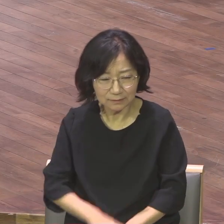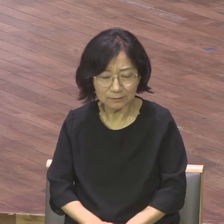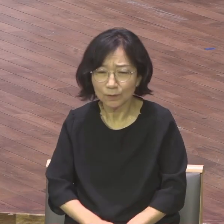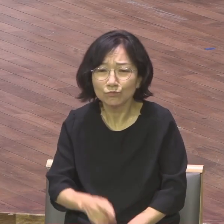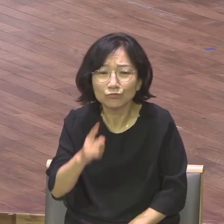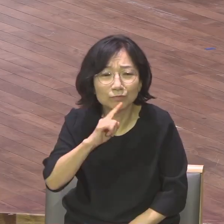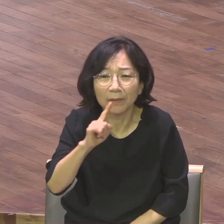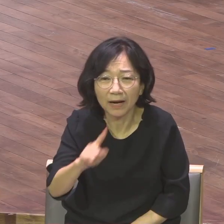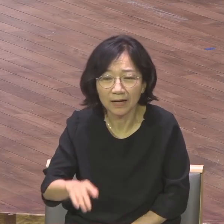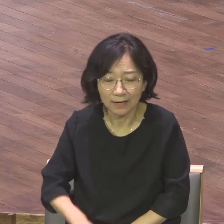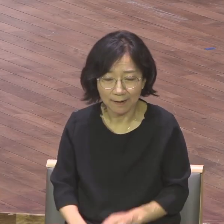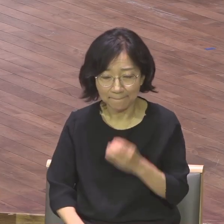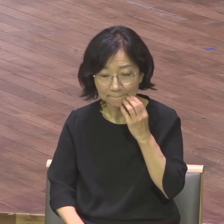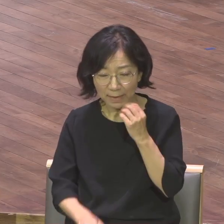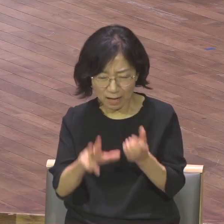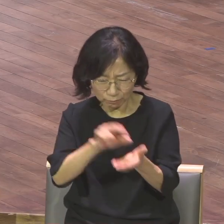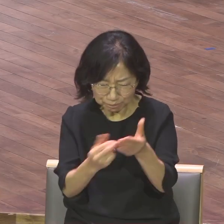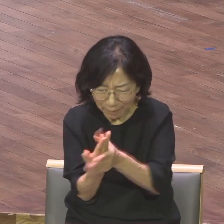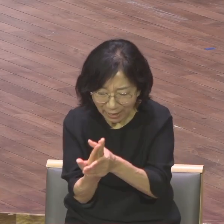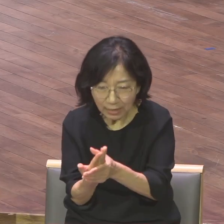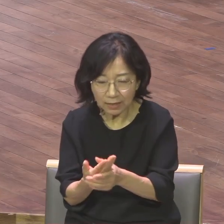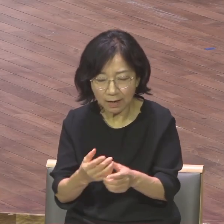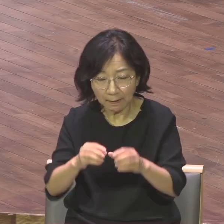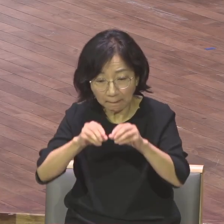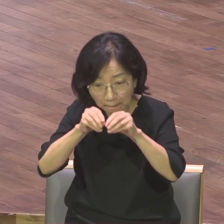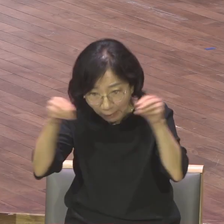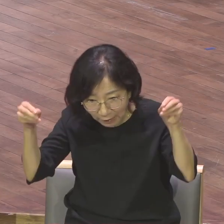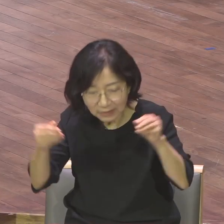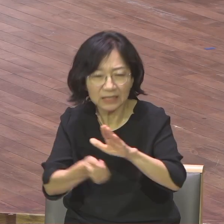희망 없는 상황이 없어요.